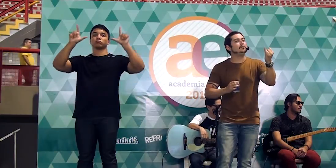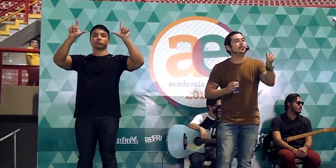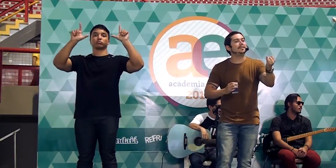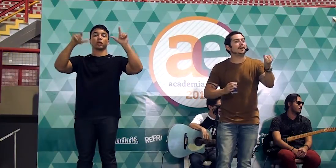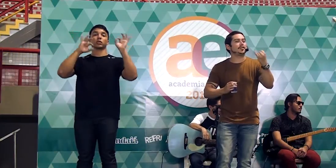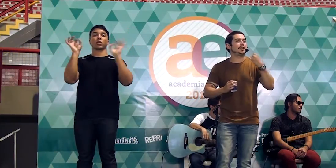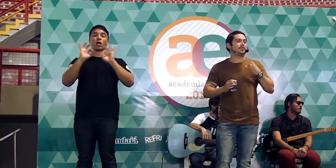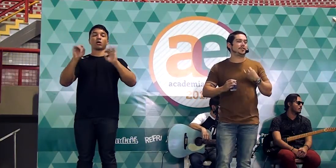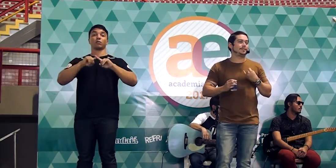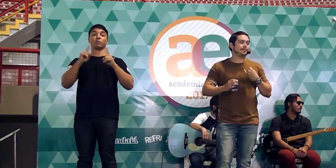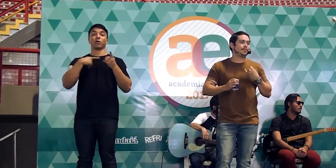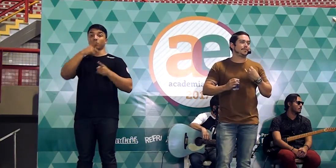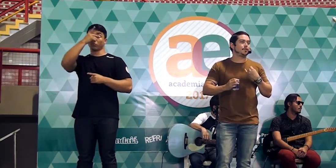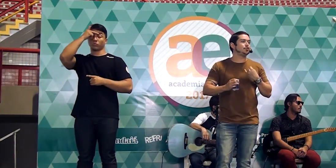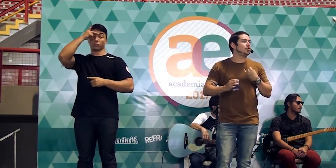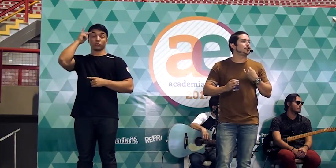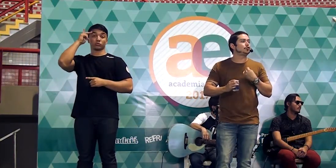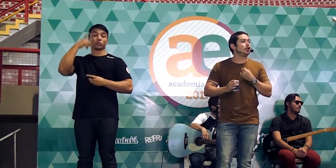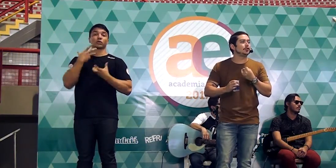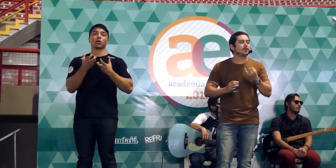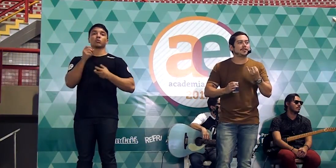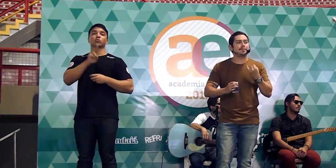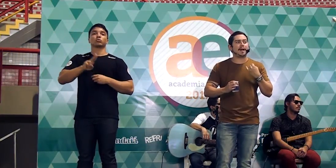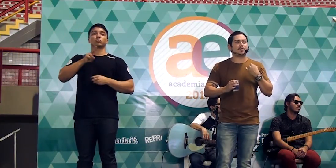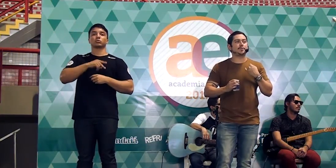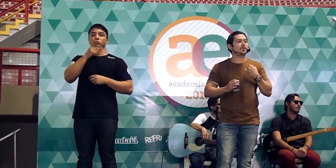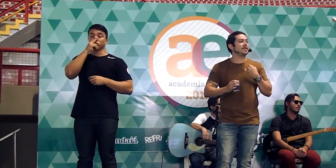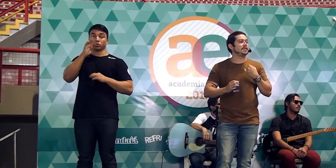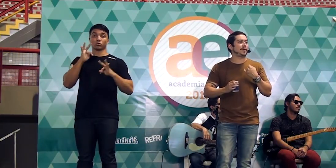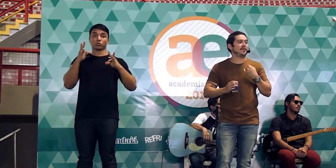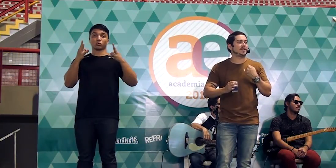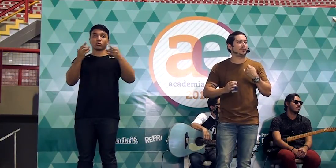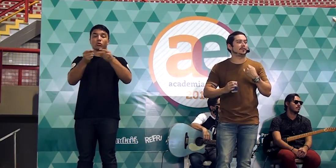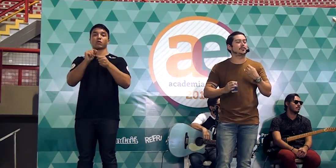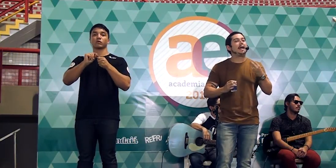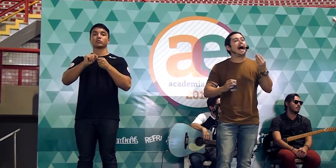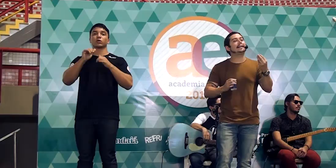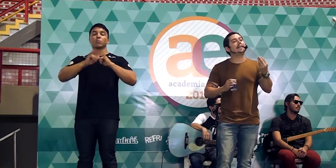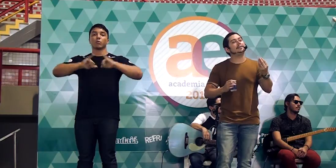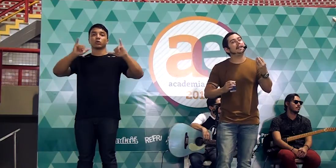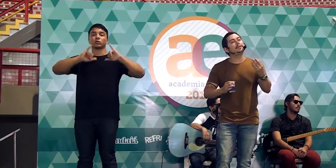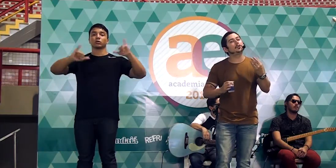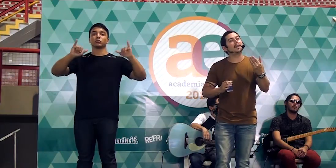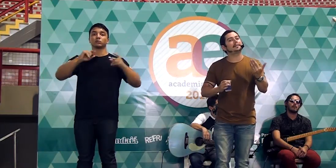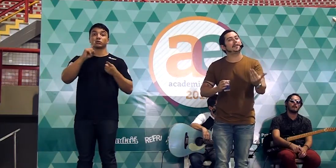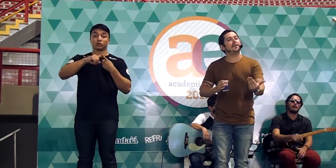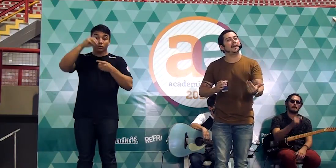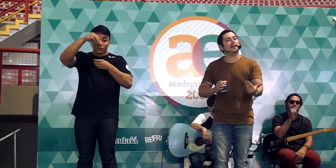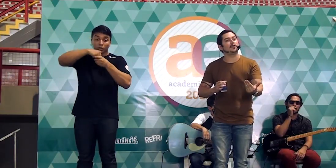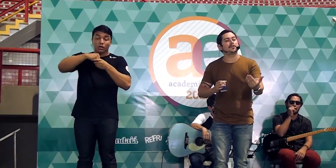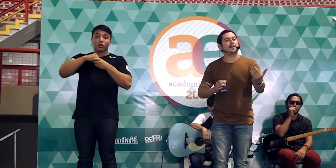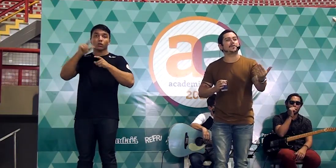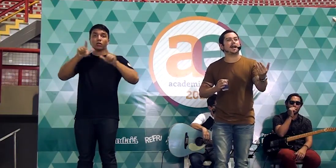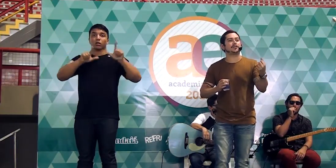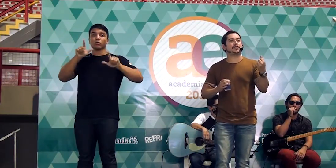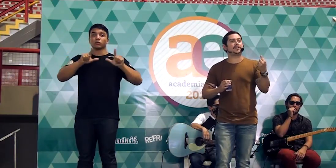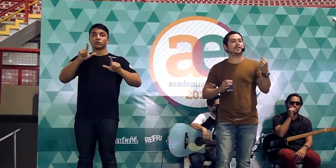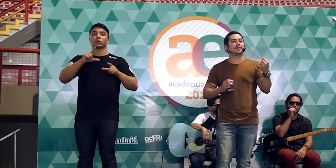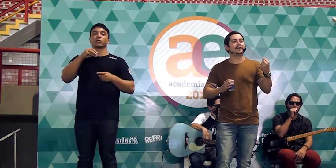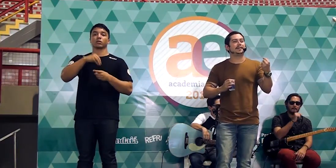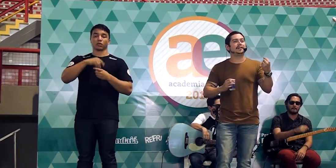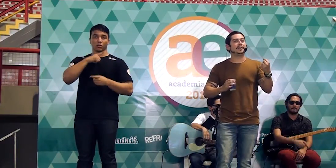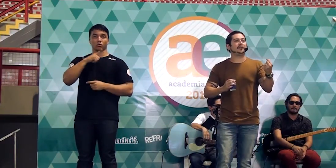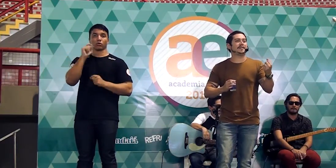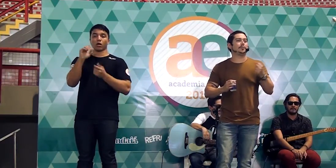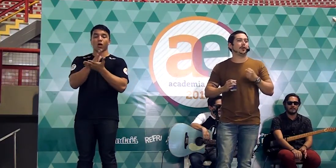Só que muita gente usou de todos os espaços possíveis para fazer protesto. Até dentro da TV, nós tivemos